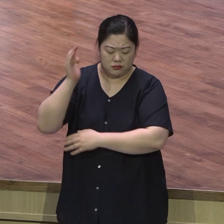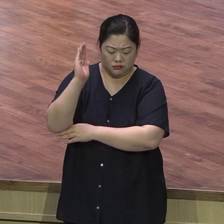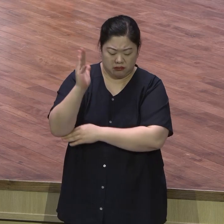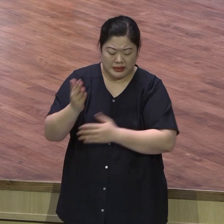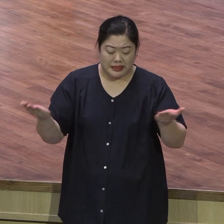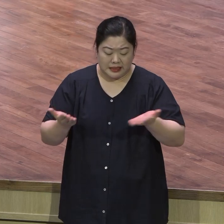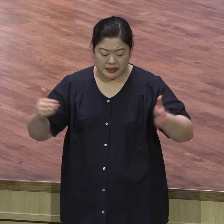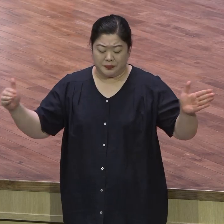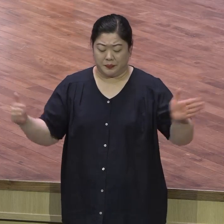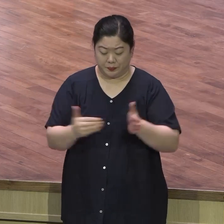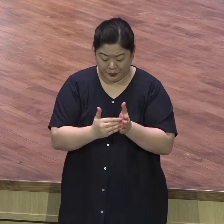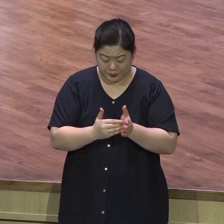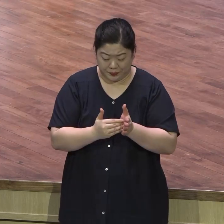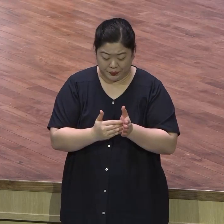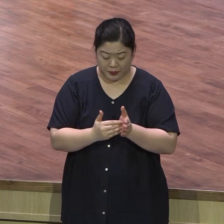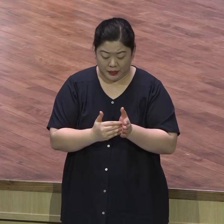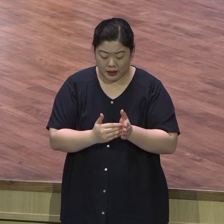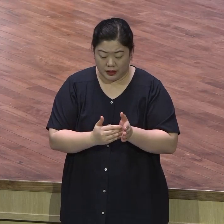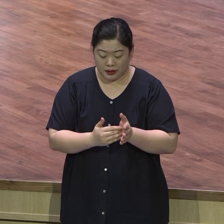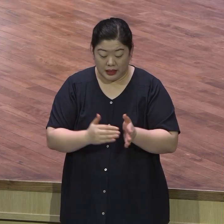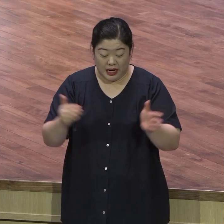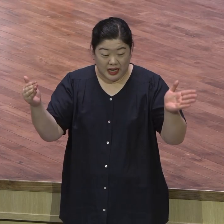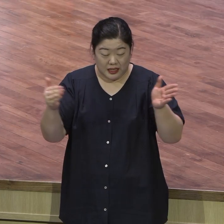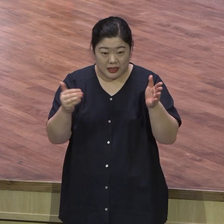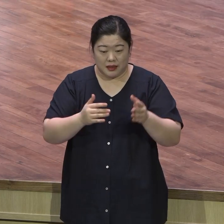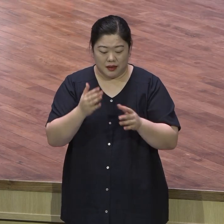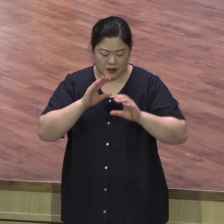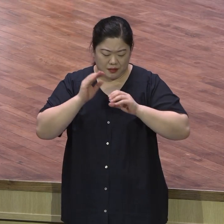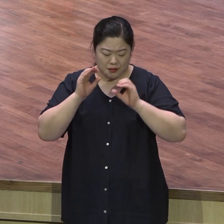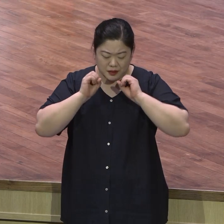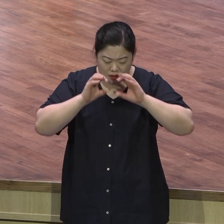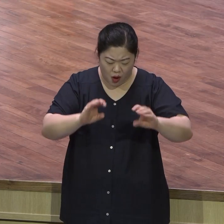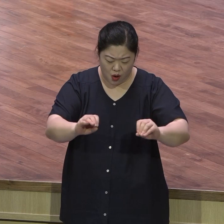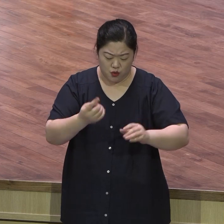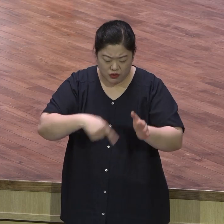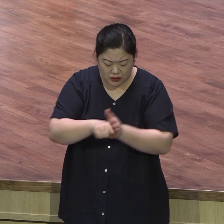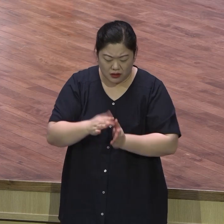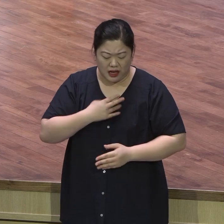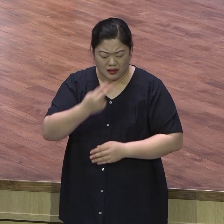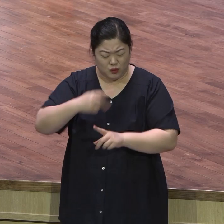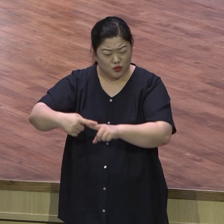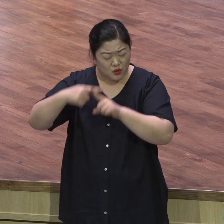마치라면 나의 생명조차도 조금 더 귀한 것으로 여기지 아니하노라.